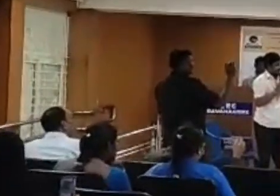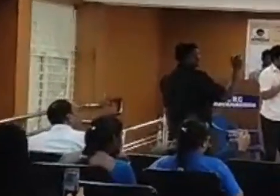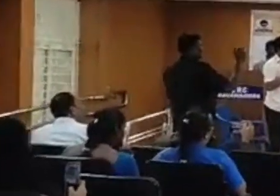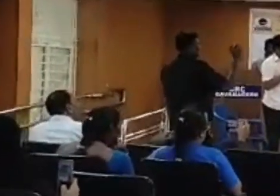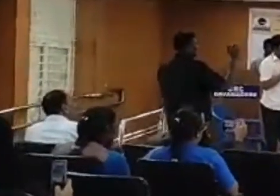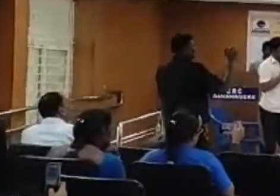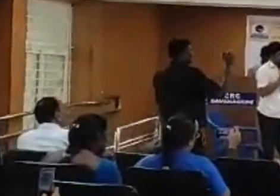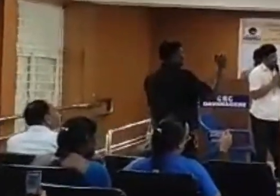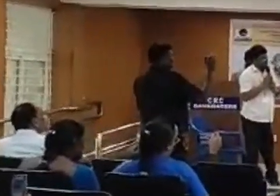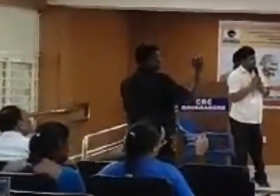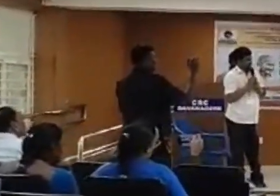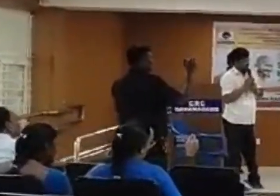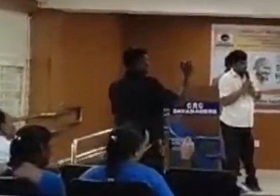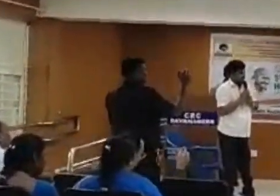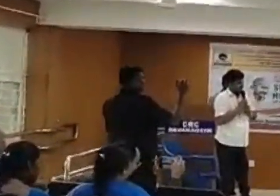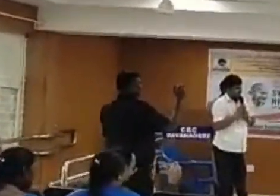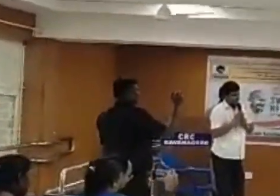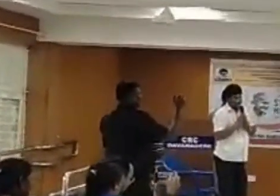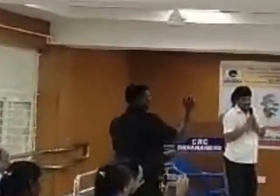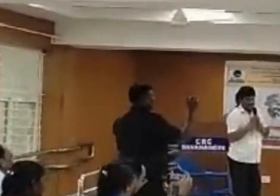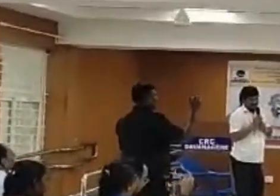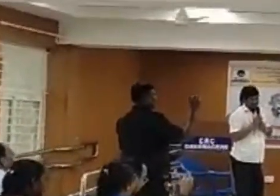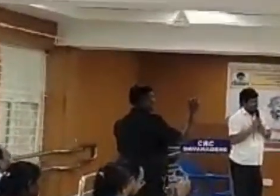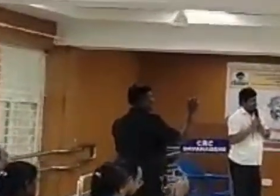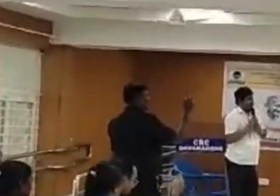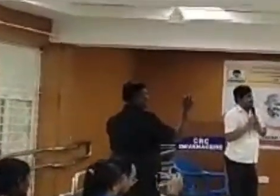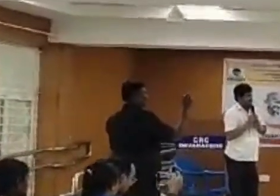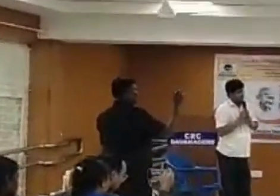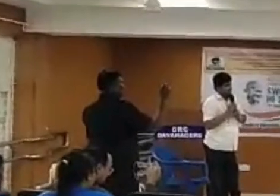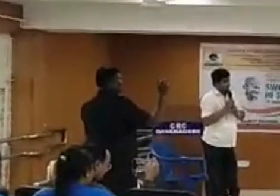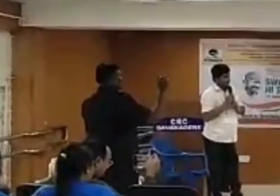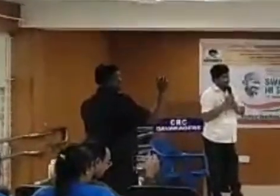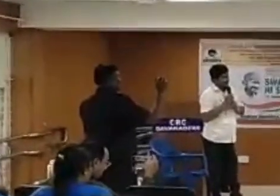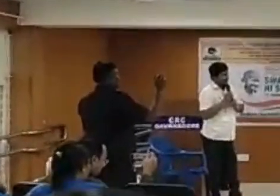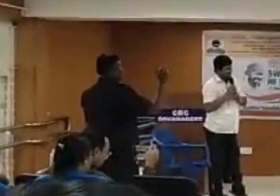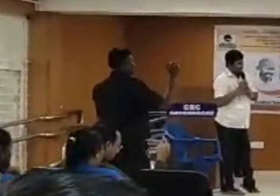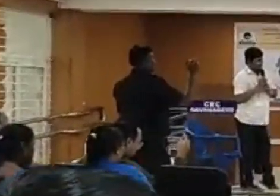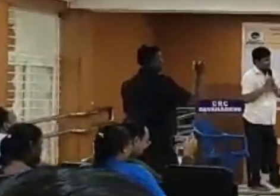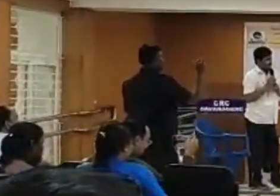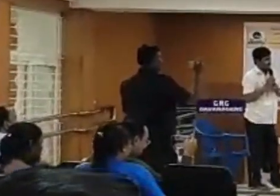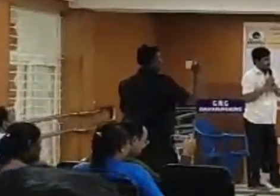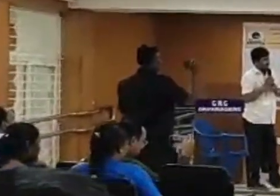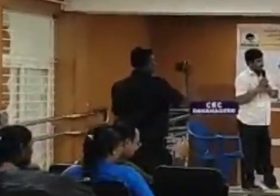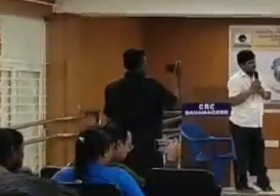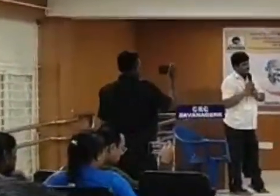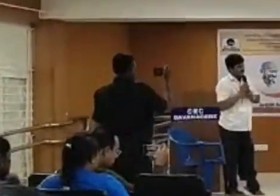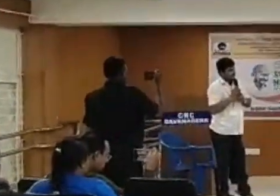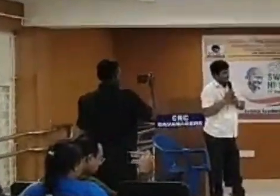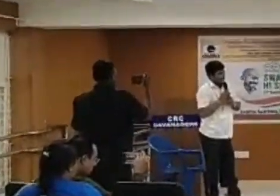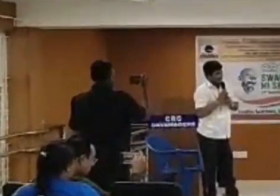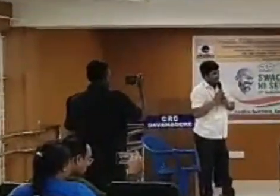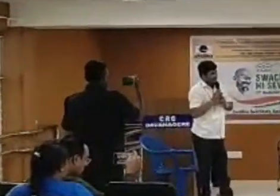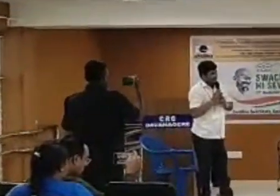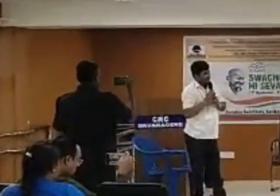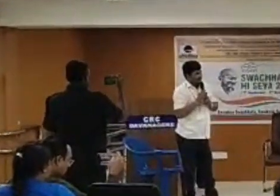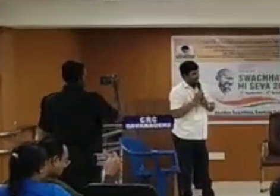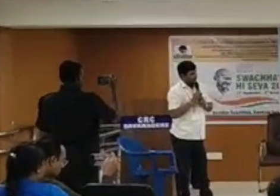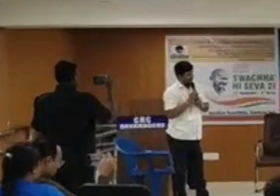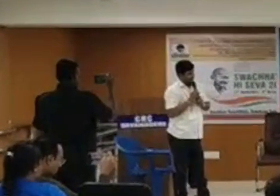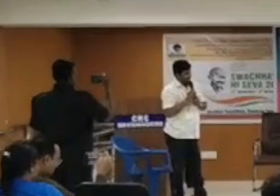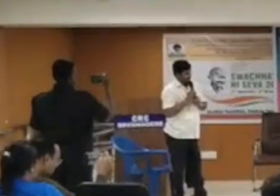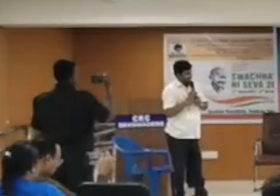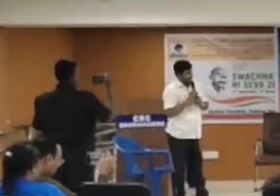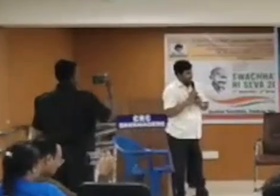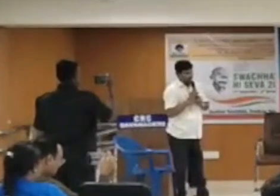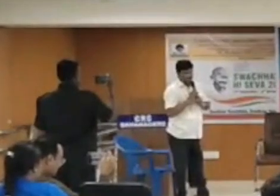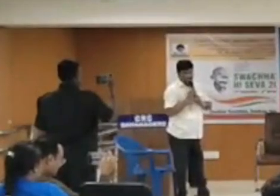ನೀವೆಲ್ಲರೂ ಟೀಚರ್ಸು, ಸ್ಕೂಲಲ್ಲಿ ಮಕ್ಕಳಿಗೆ ಟೀಚರ್ಸ್ ಆಗೋದು. ಆಮೇಲೆ ಇಲ್ಲಿ ಇಂಡಿಯನ್ ಸೈನ್